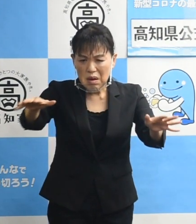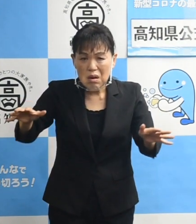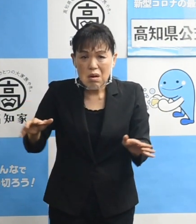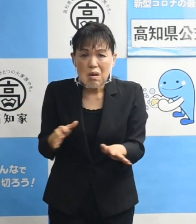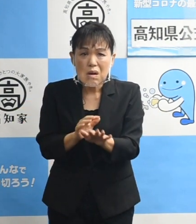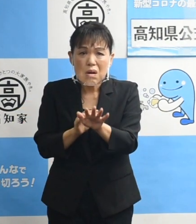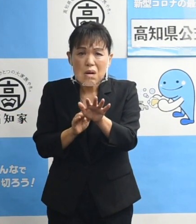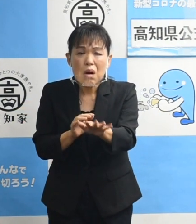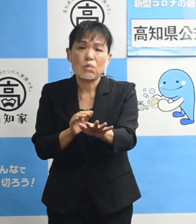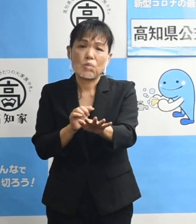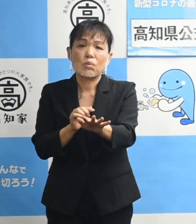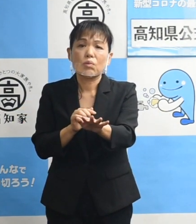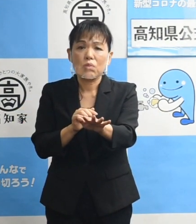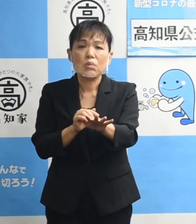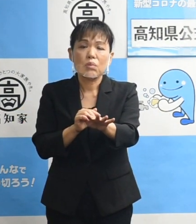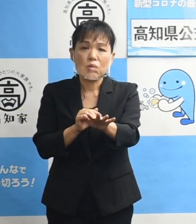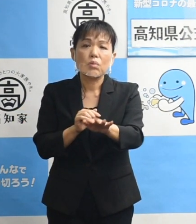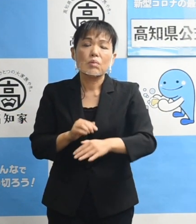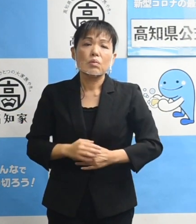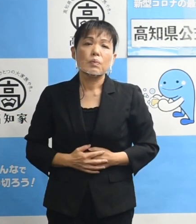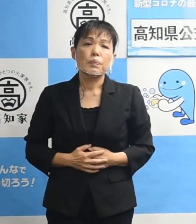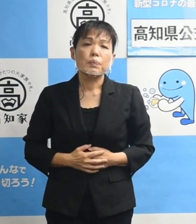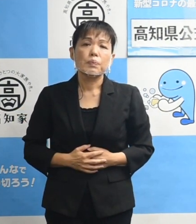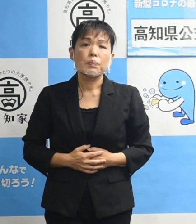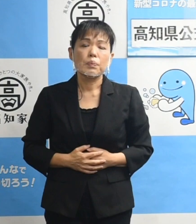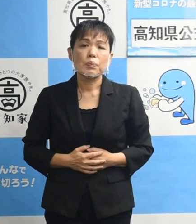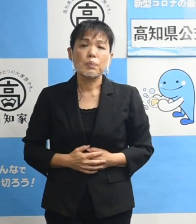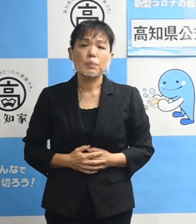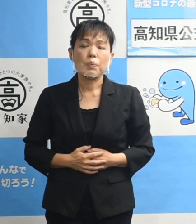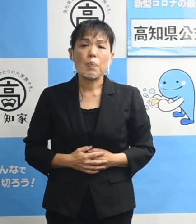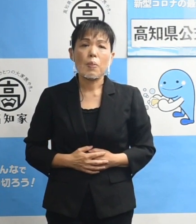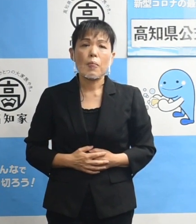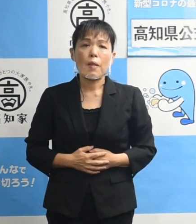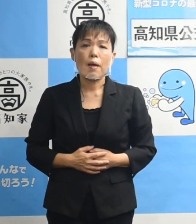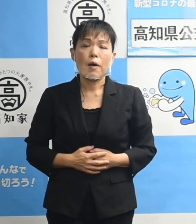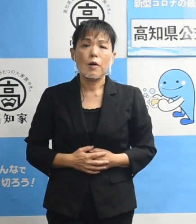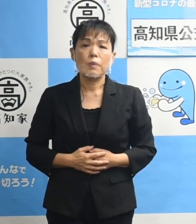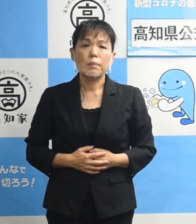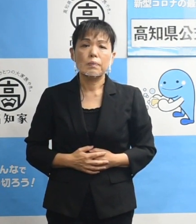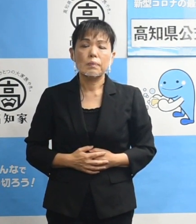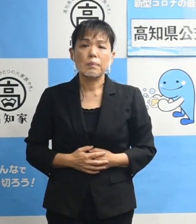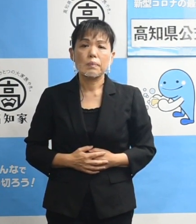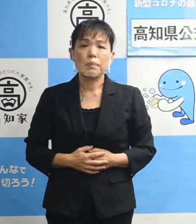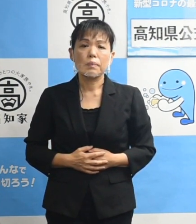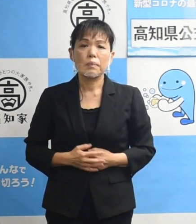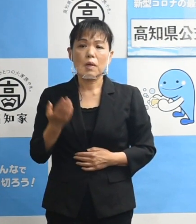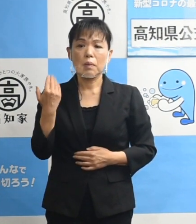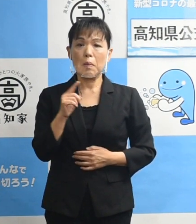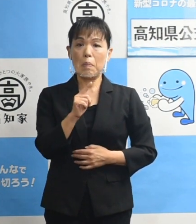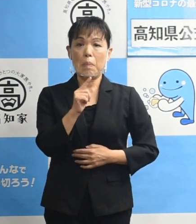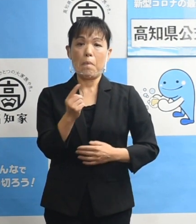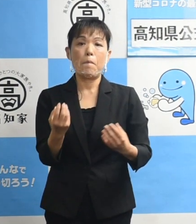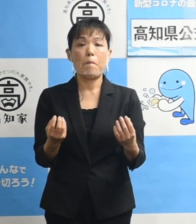考えざるを得ない状況にあるということでございます。そうした中でございますし、また、ただいま申し上げ